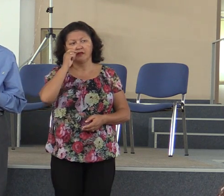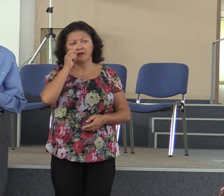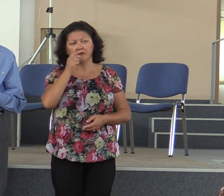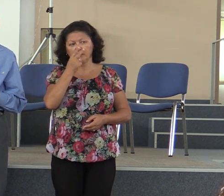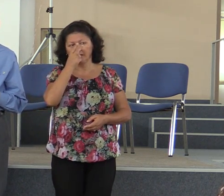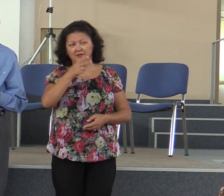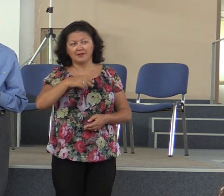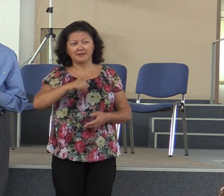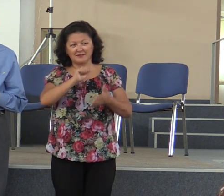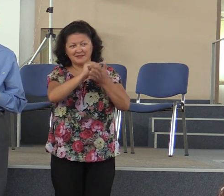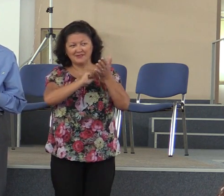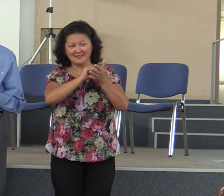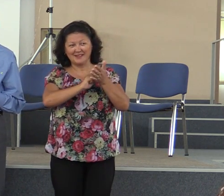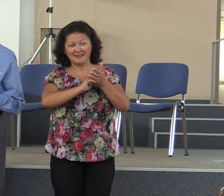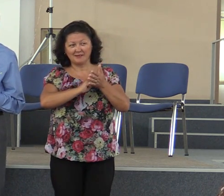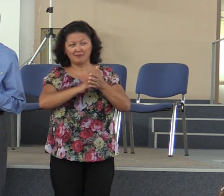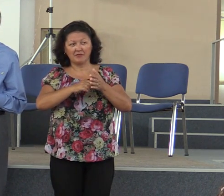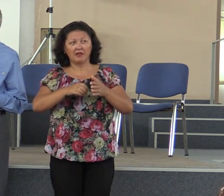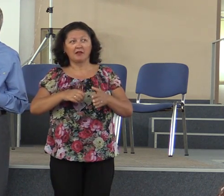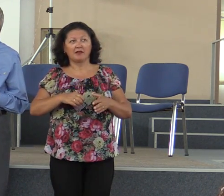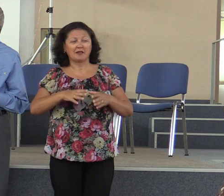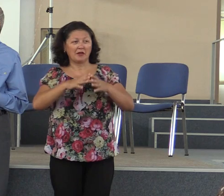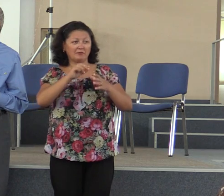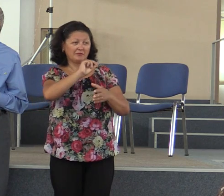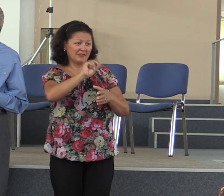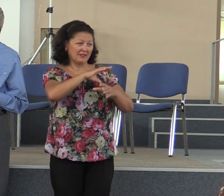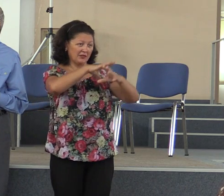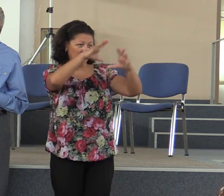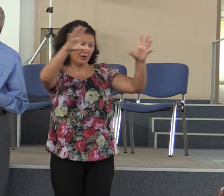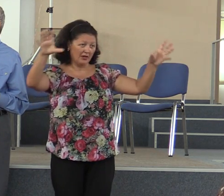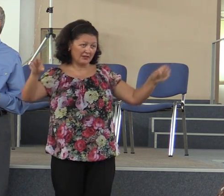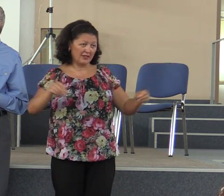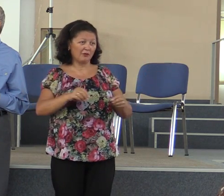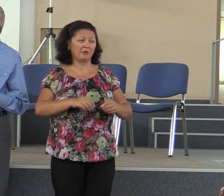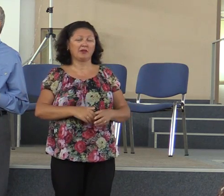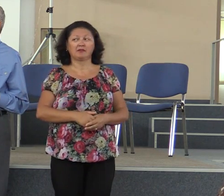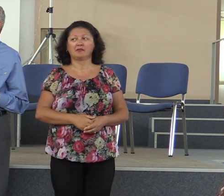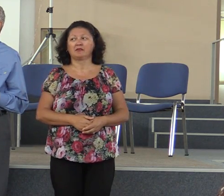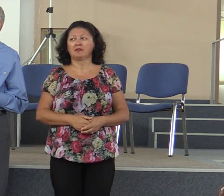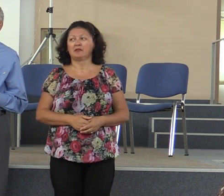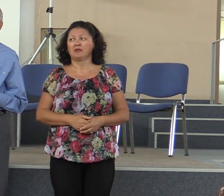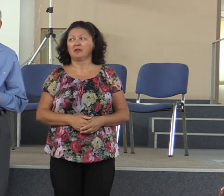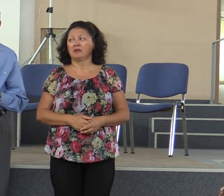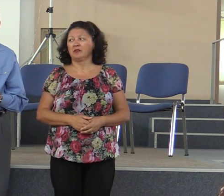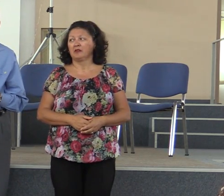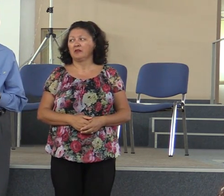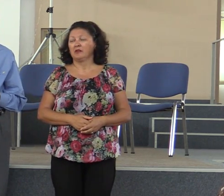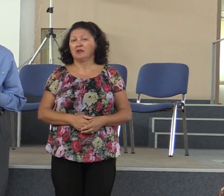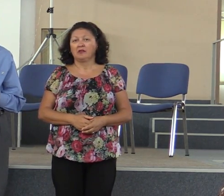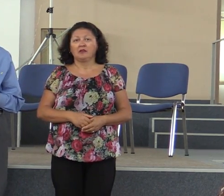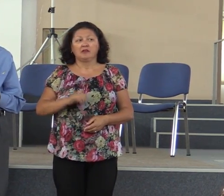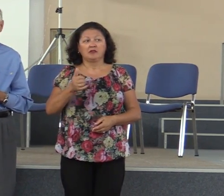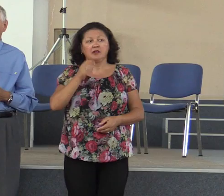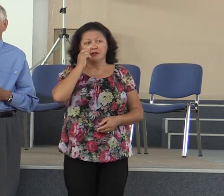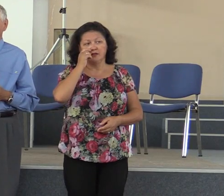uitat și în ziar era o hartă a lumii. And so the father came up with a bright idea. Și tata